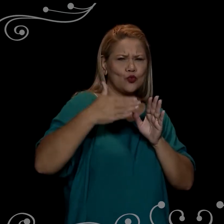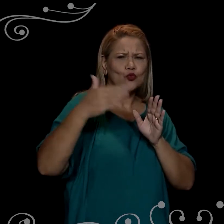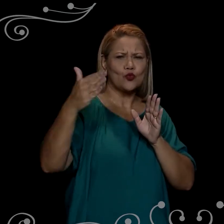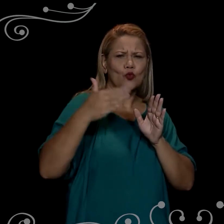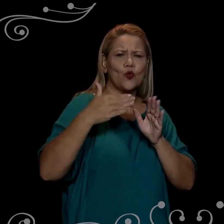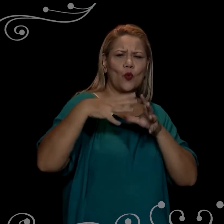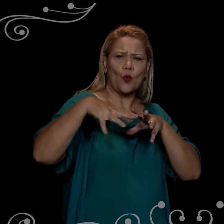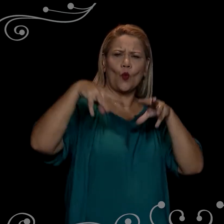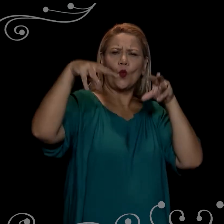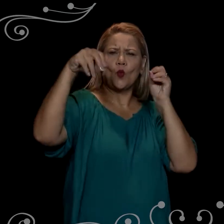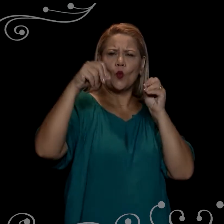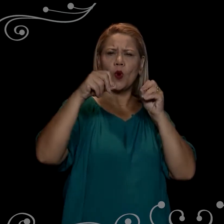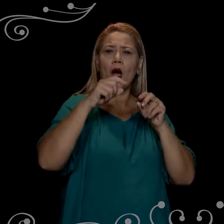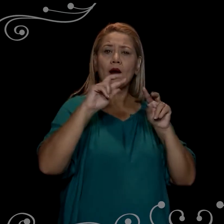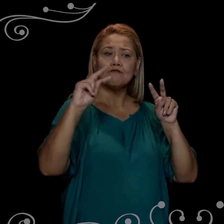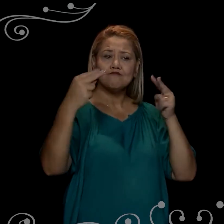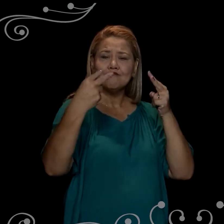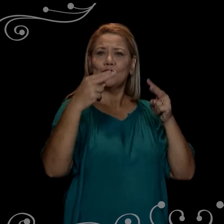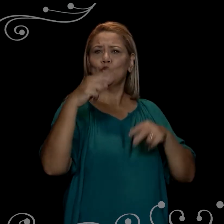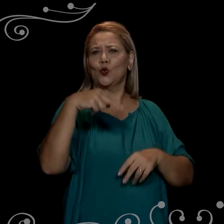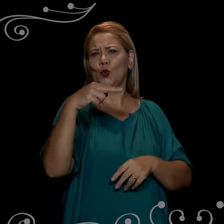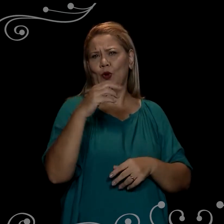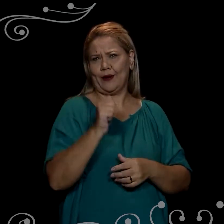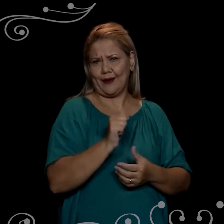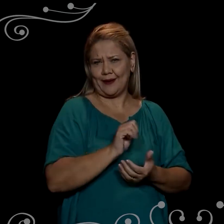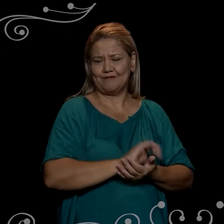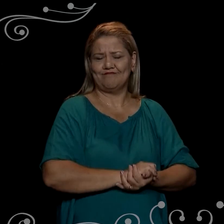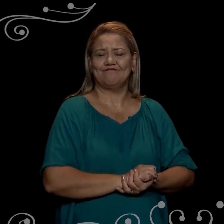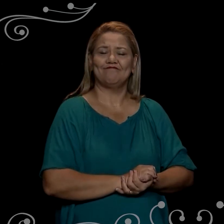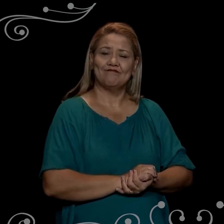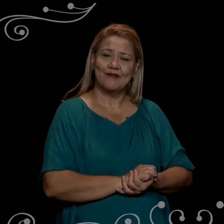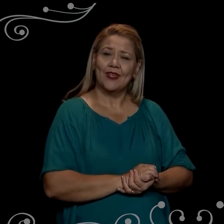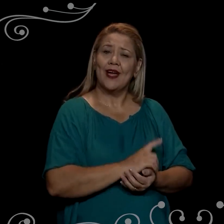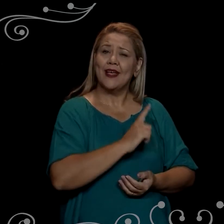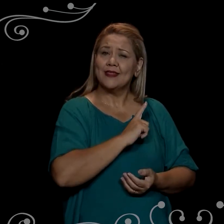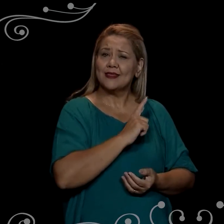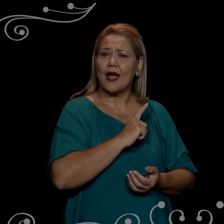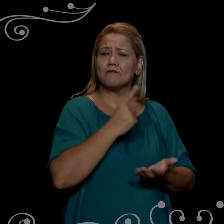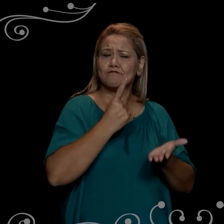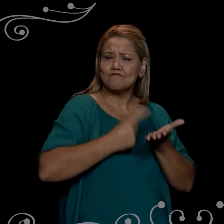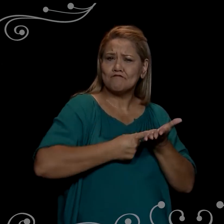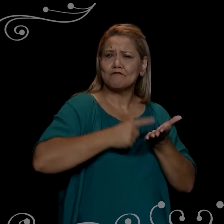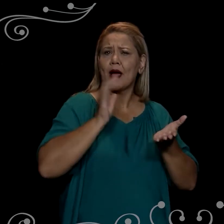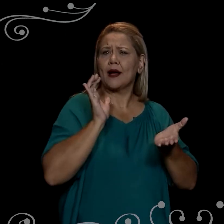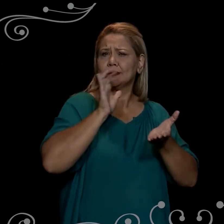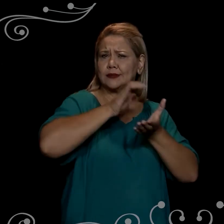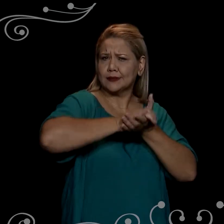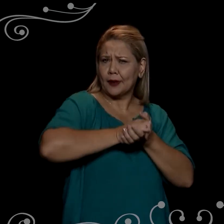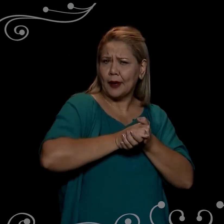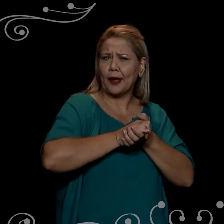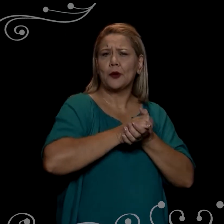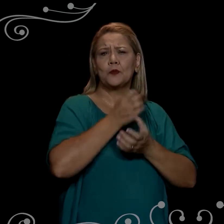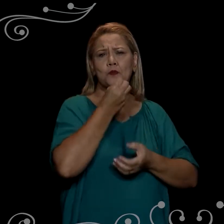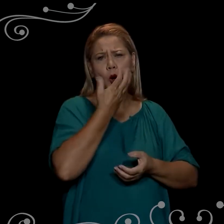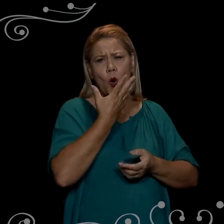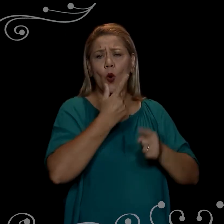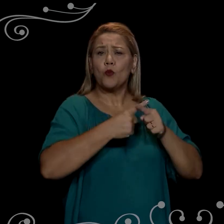visto antes. E como aquele casamento seria muito bom para os dois